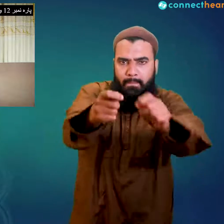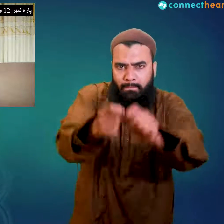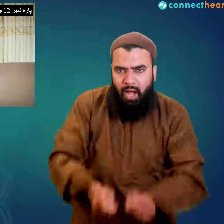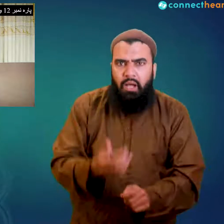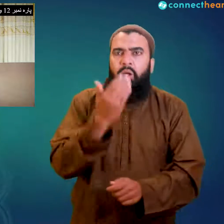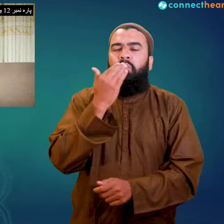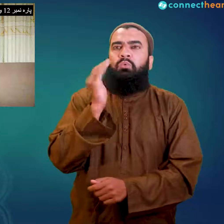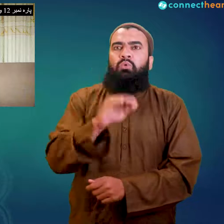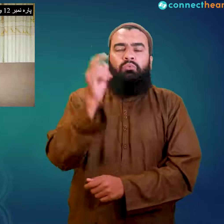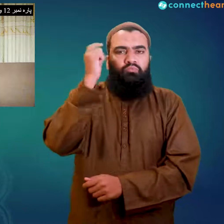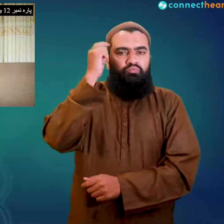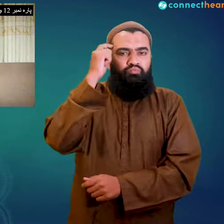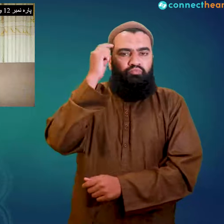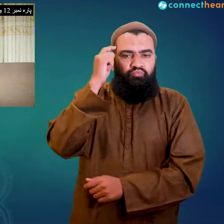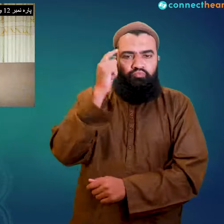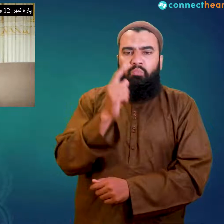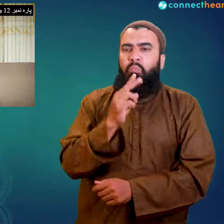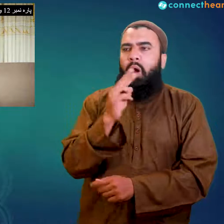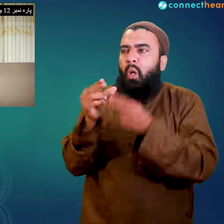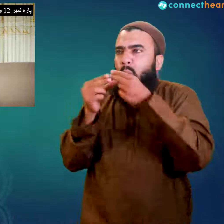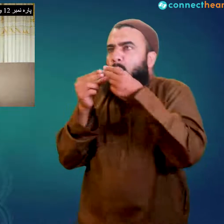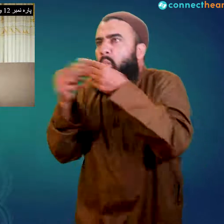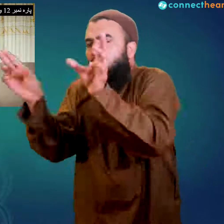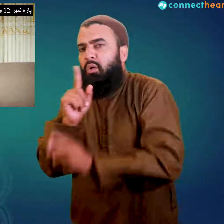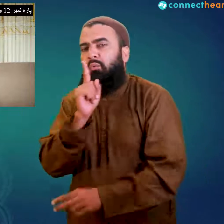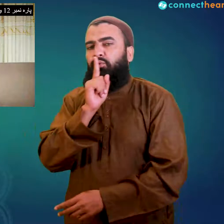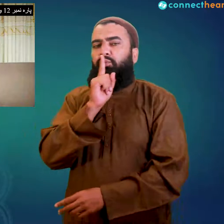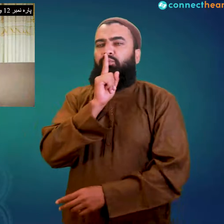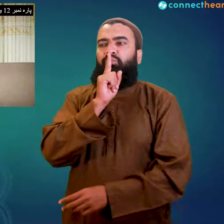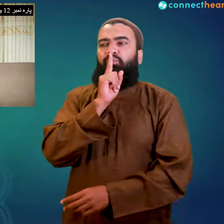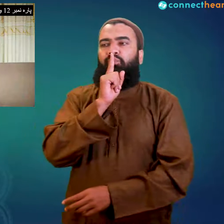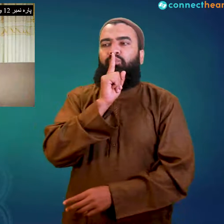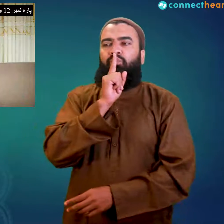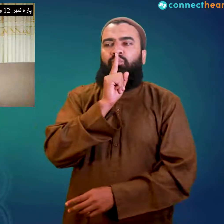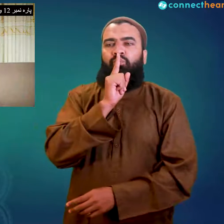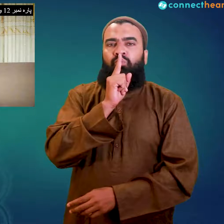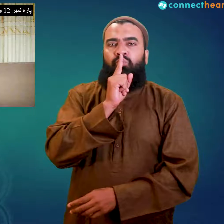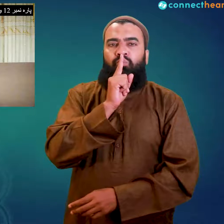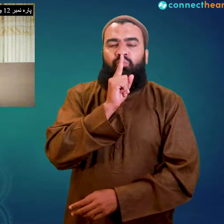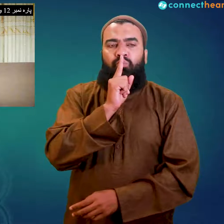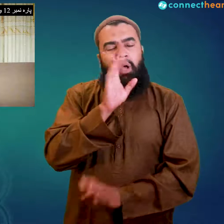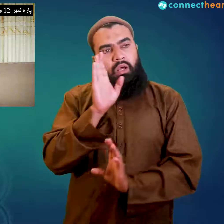تم توبہ کرو کہ تمہاری ہی غلطی اس میں نظر آ رہی ہے۔